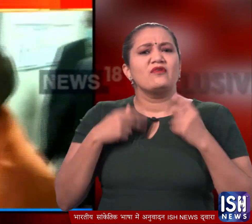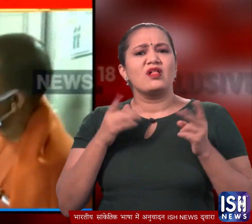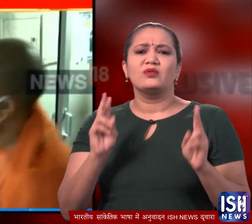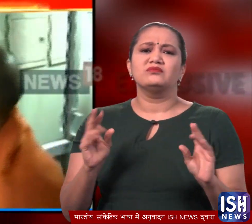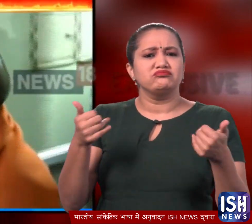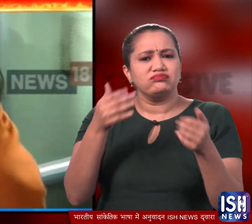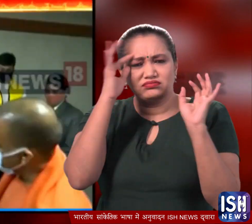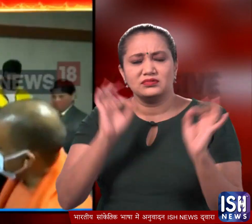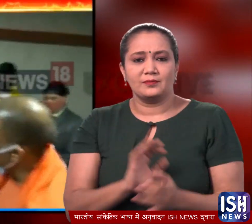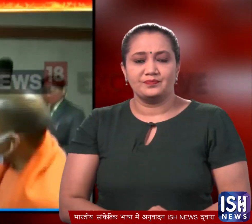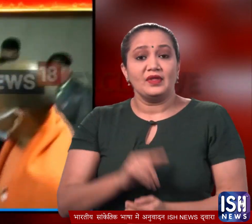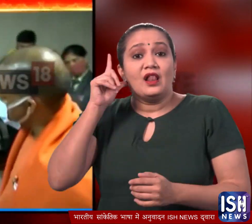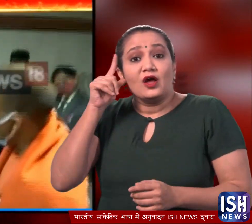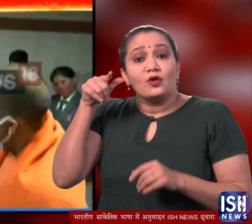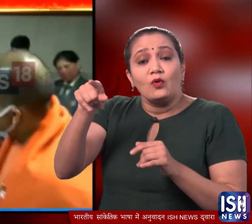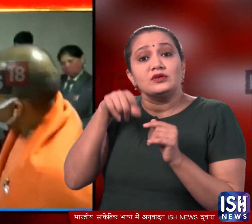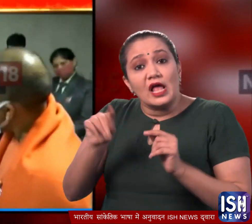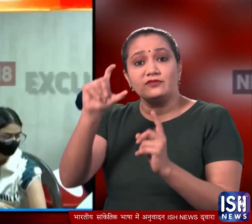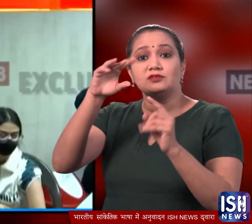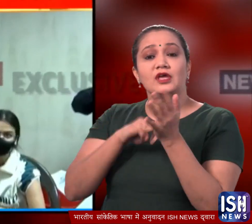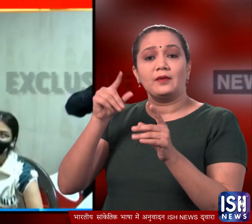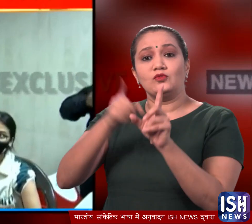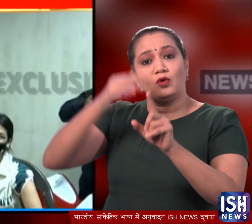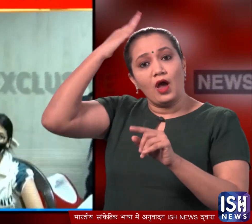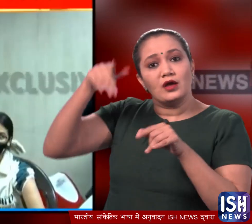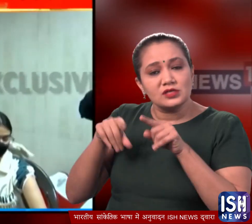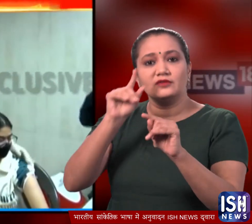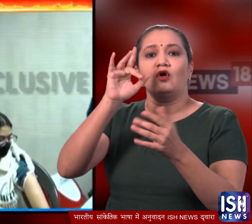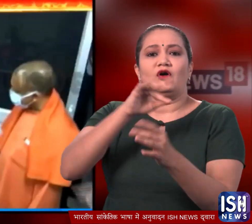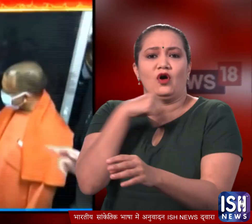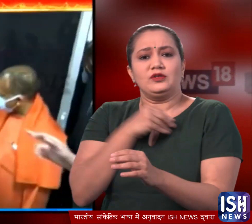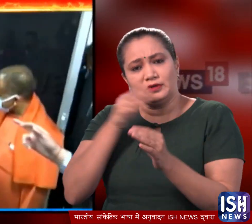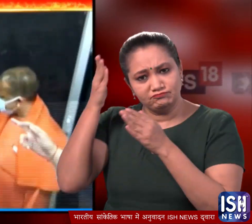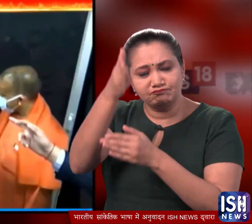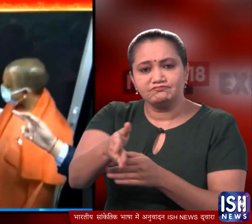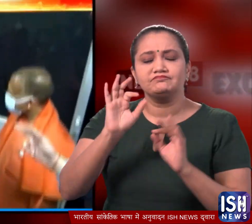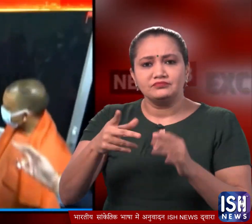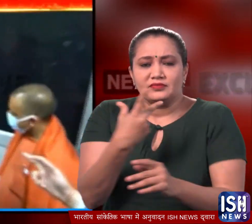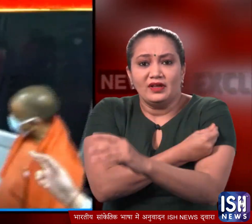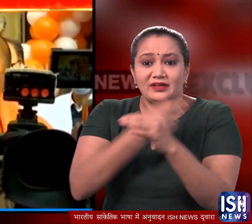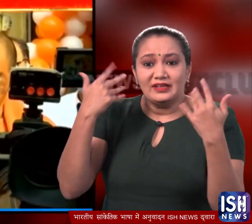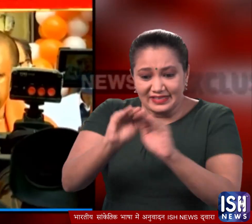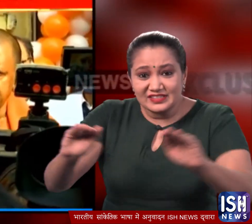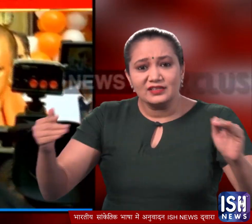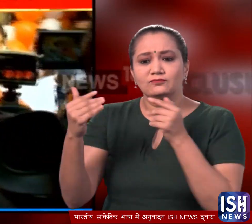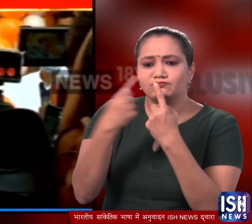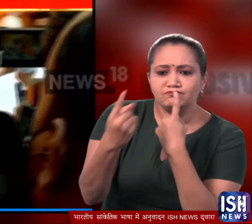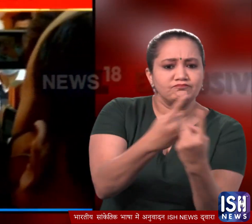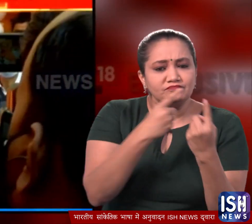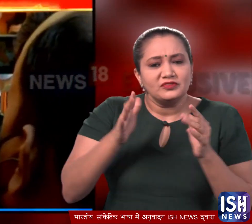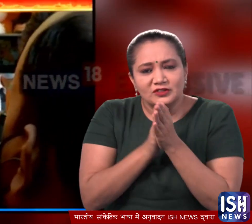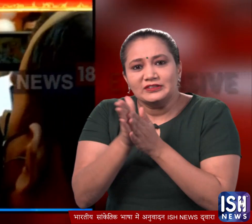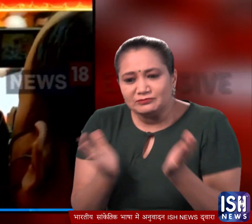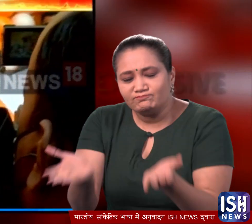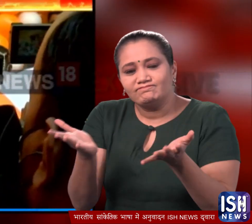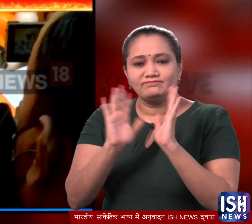योगी आदित्यनाथ सिविल अस्पताल में बने वैक्सीन सेंटर पहुंचे और टीका लगवाने पहुंचे बच्चों से बात कर उनका हौसला बढ़ाया।